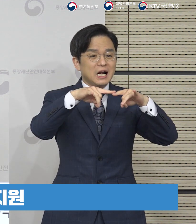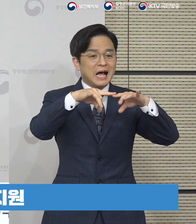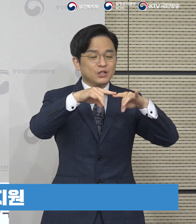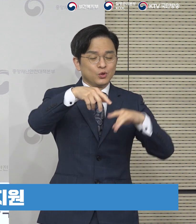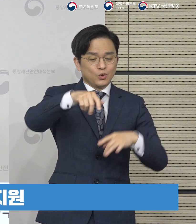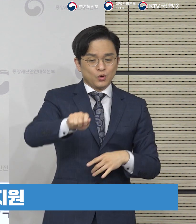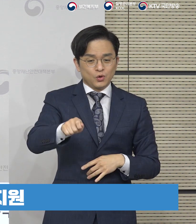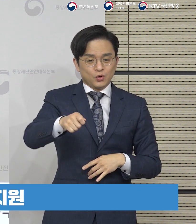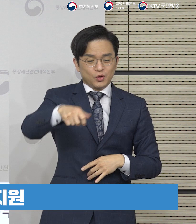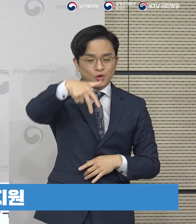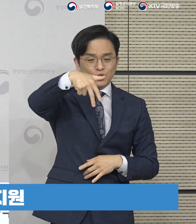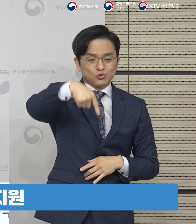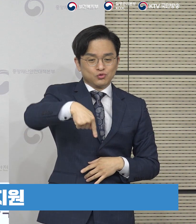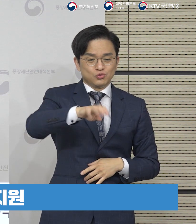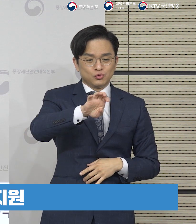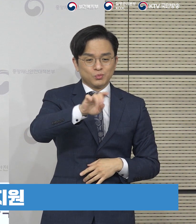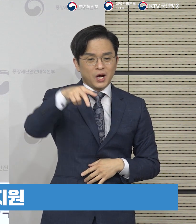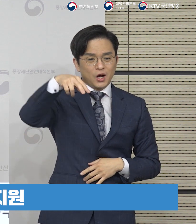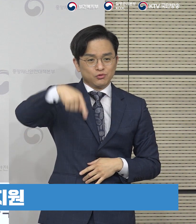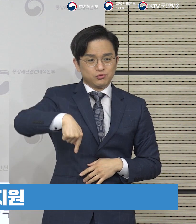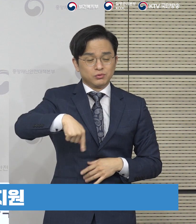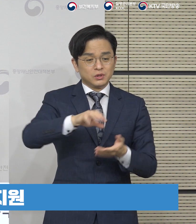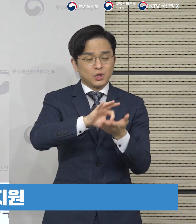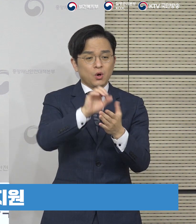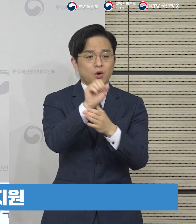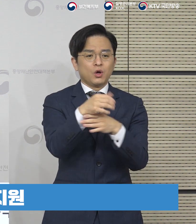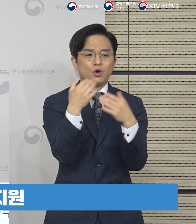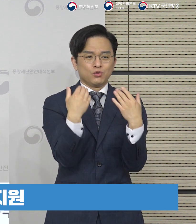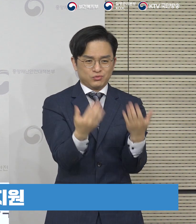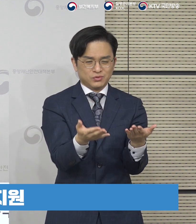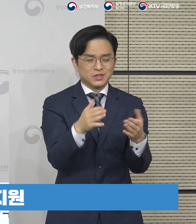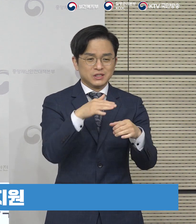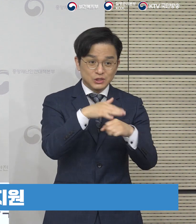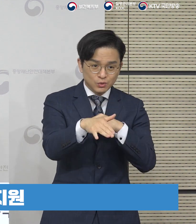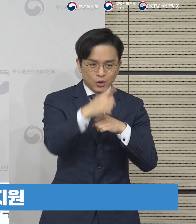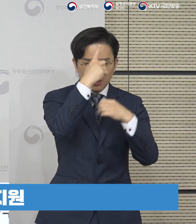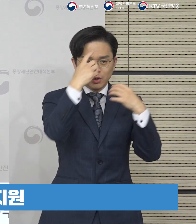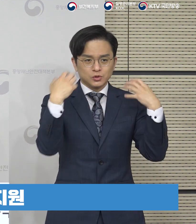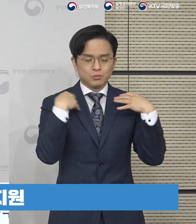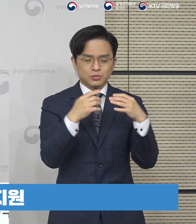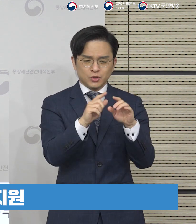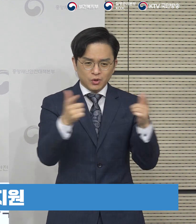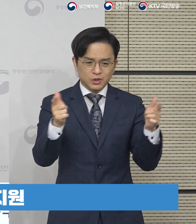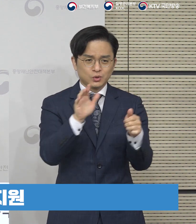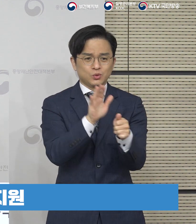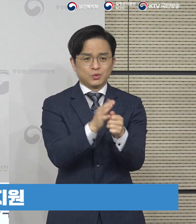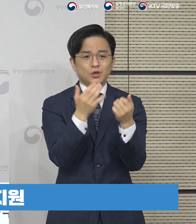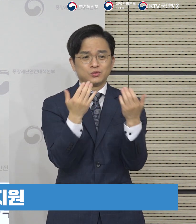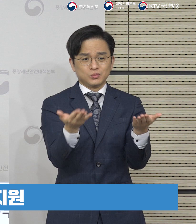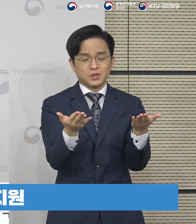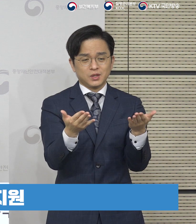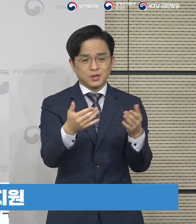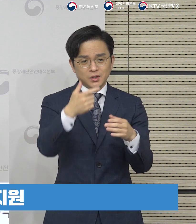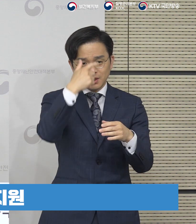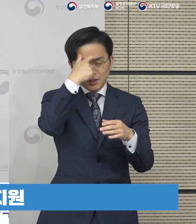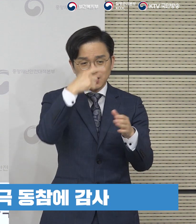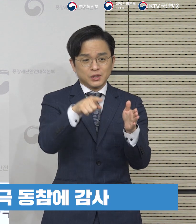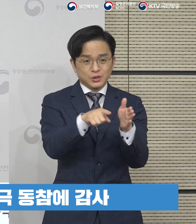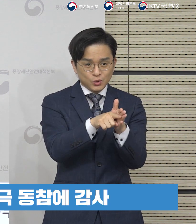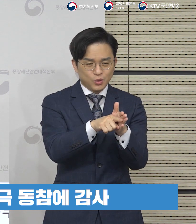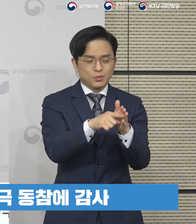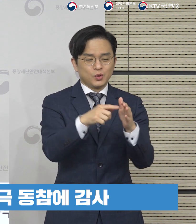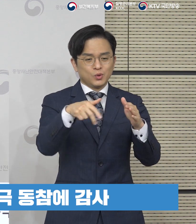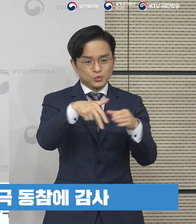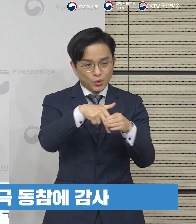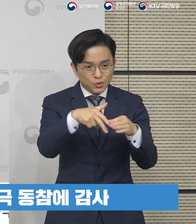라디오 주파수를 허가하는 등의 기술적 지원도 하고 있습니다. 지금까지 많은 어려움이 있었을 것임에도